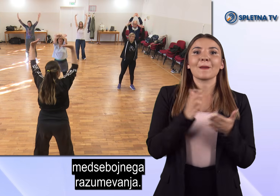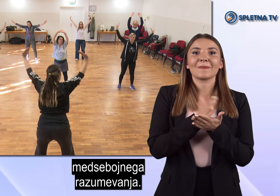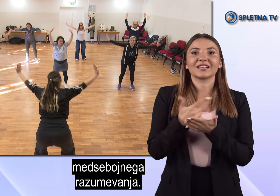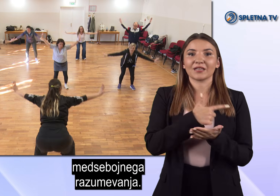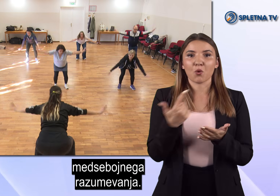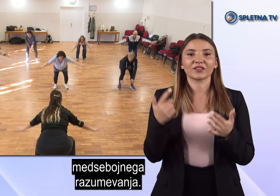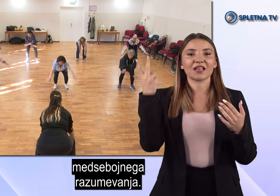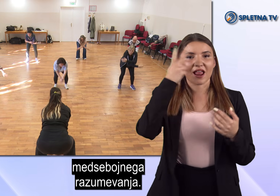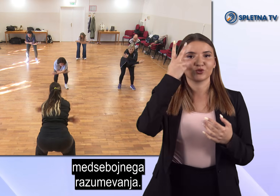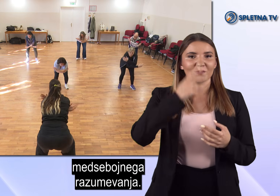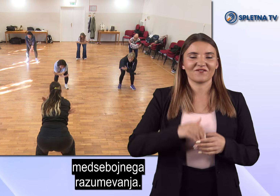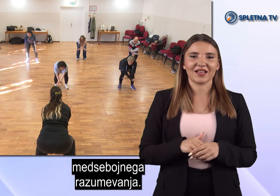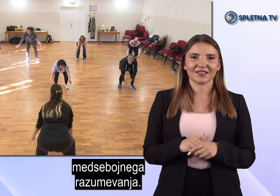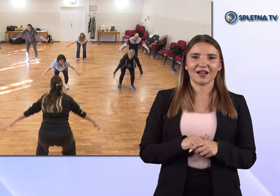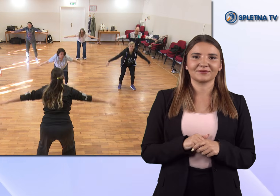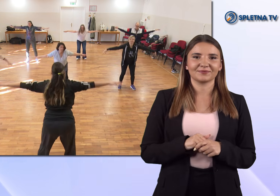razumevanja.